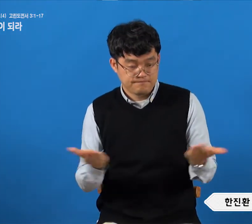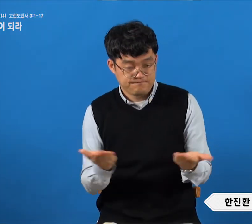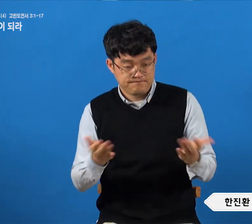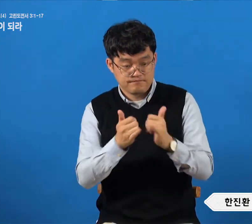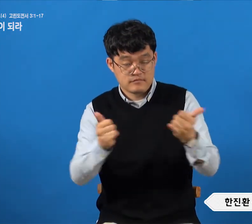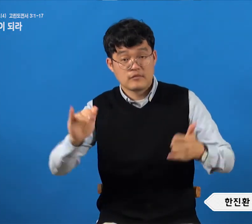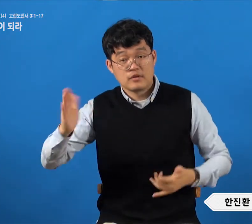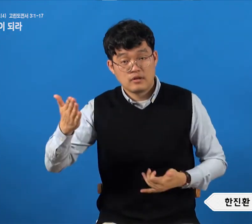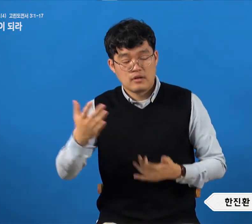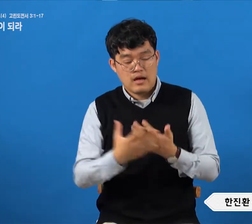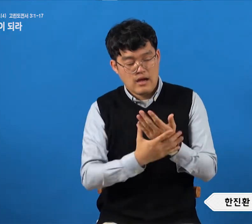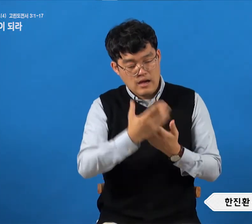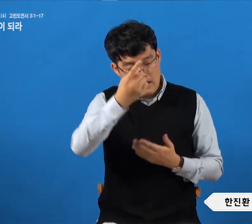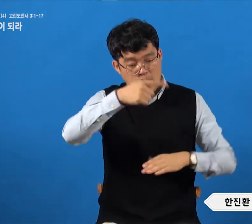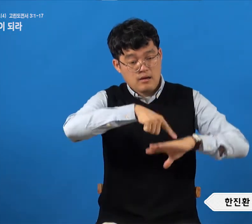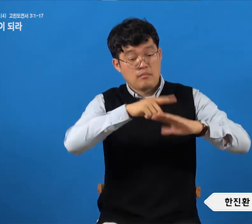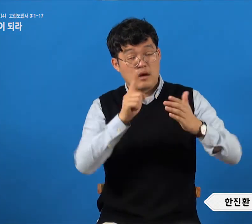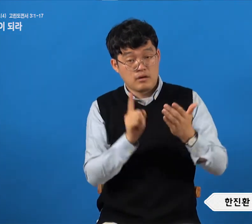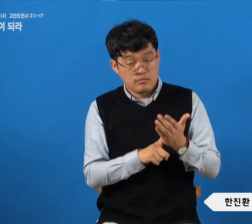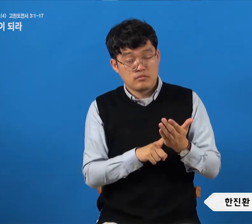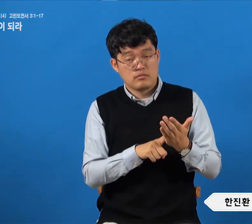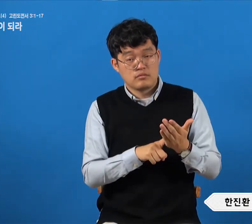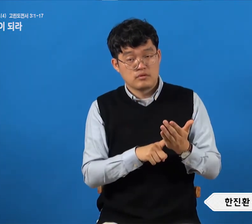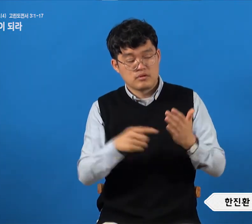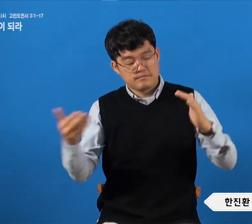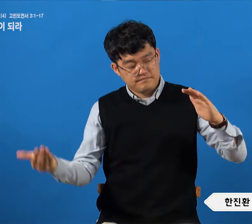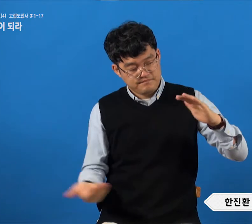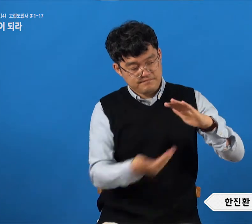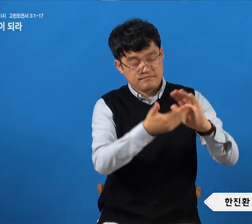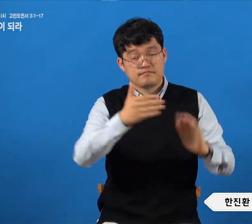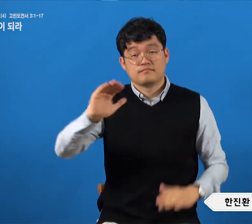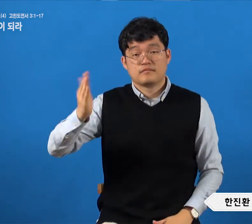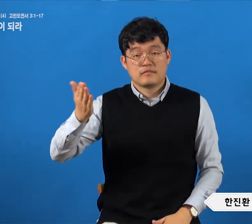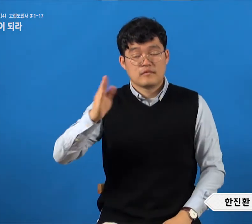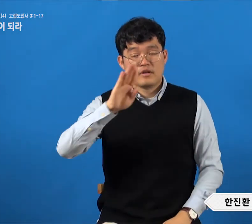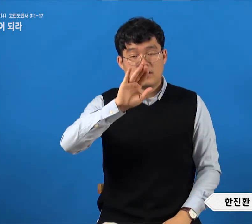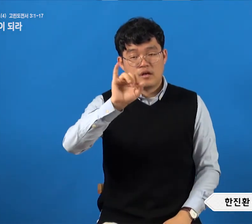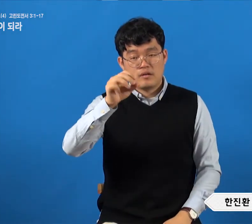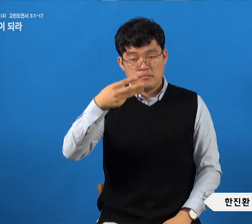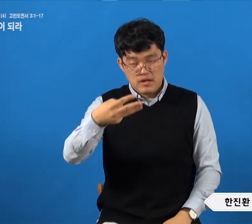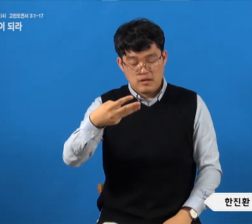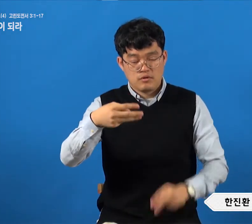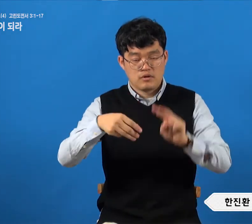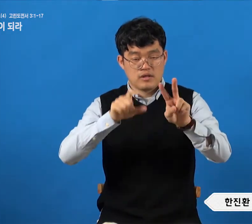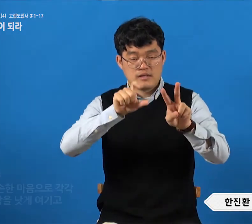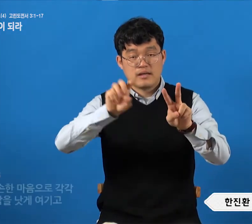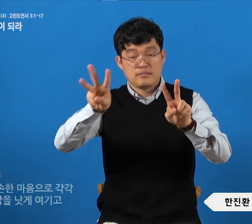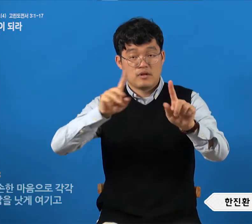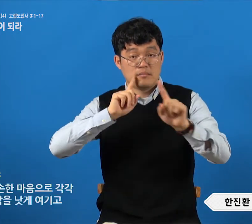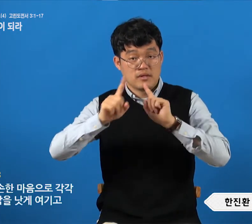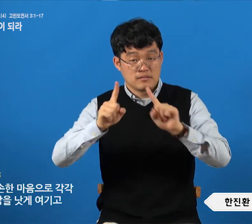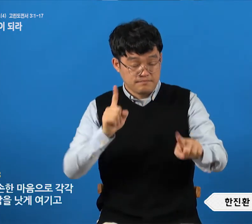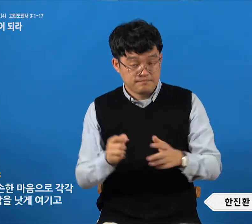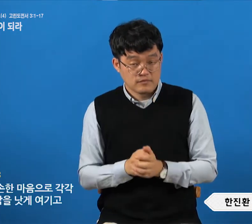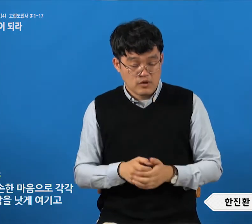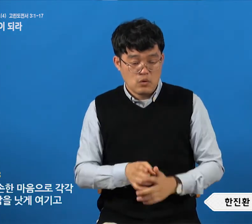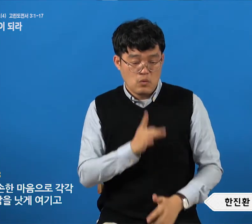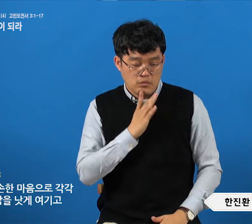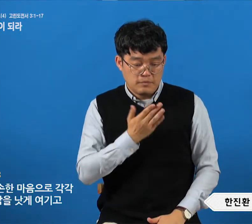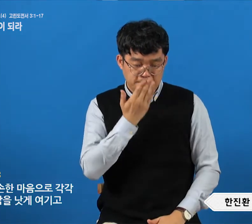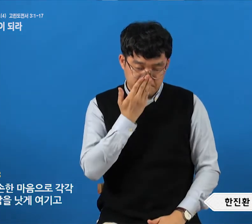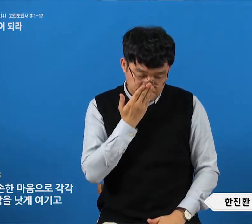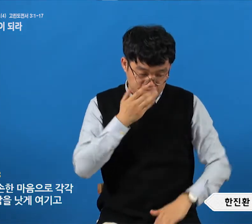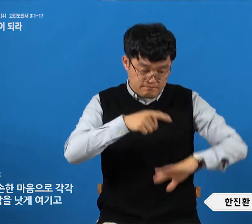한 마음으로 하나님의 일을 이루어 가야 합니다. 빌립보서 2장 3절에 오직 겸손한